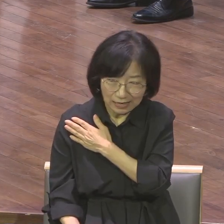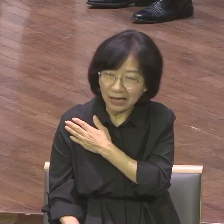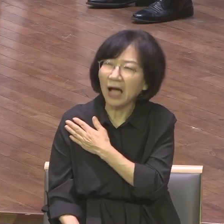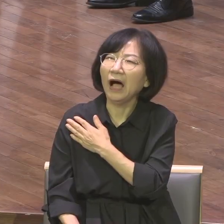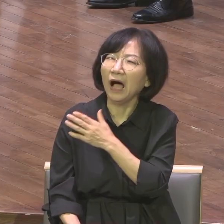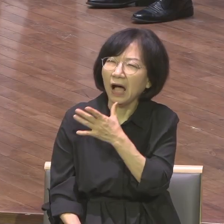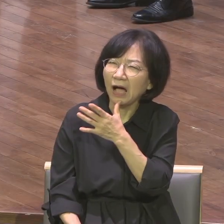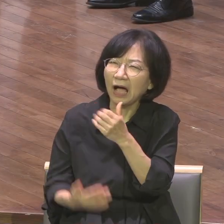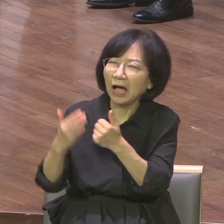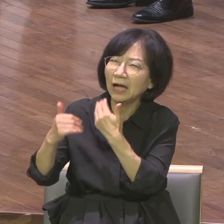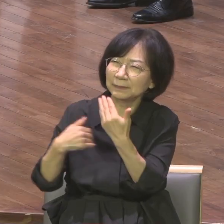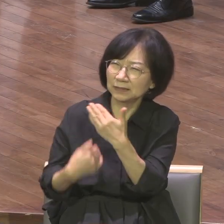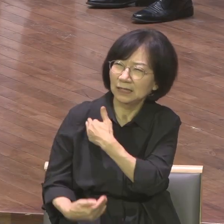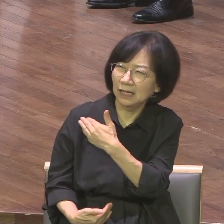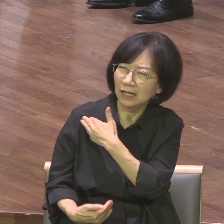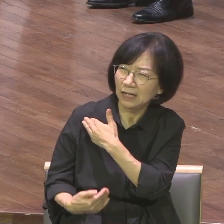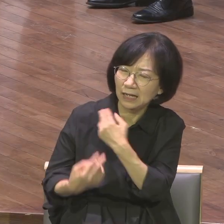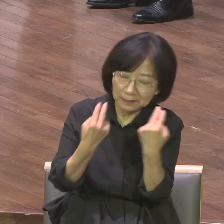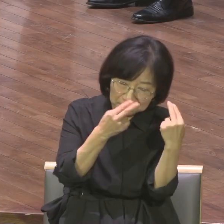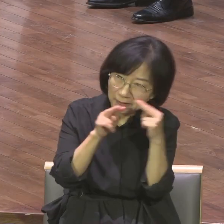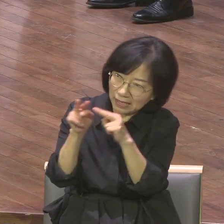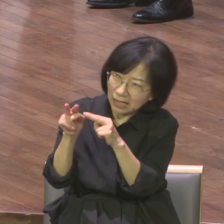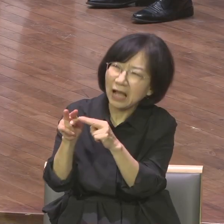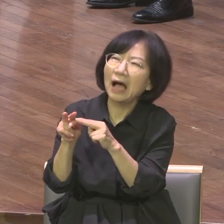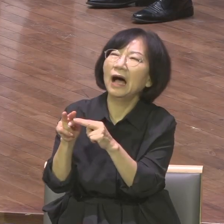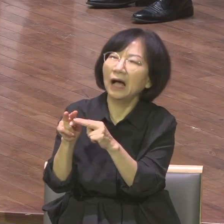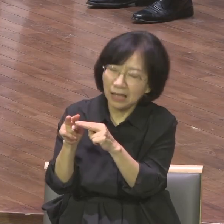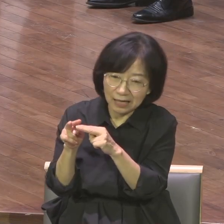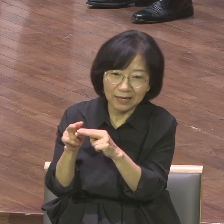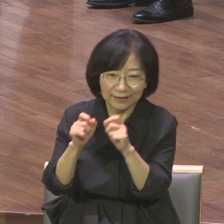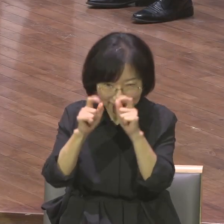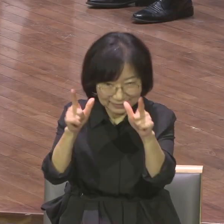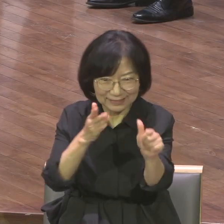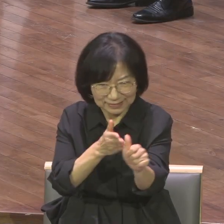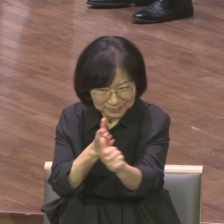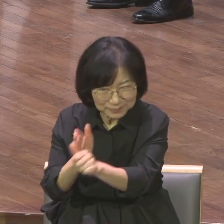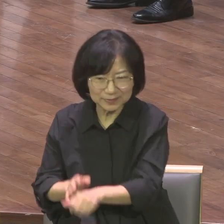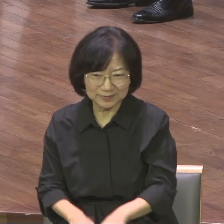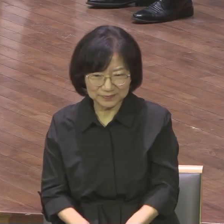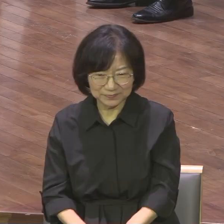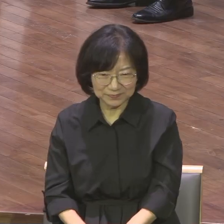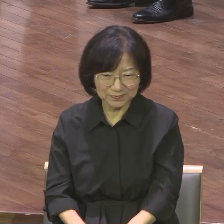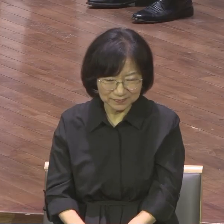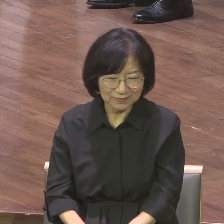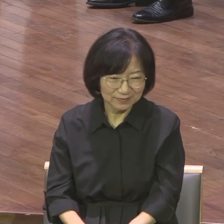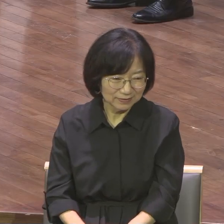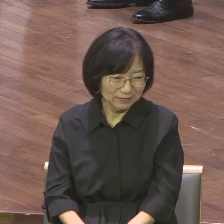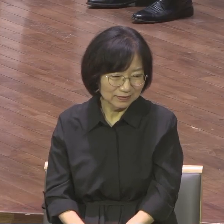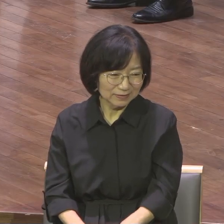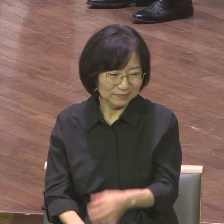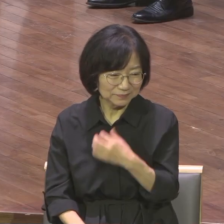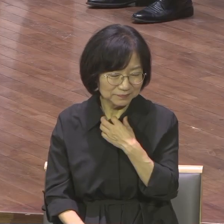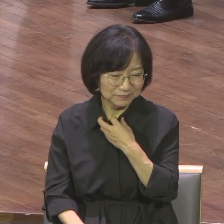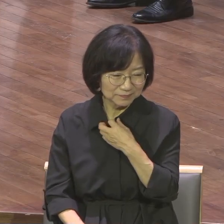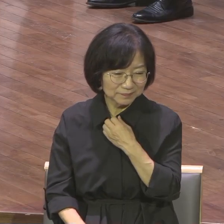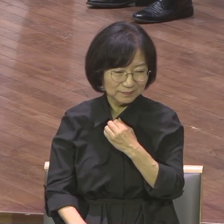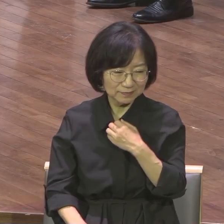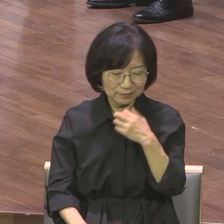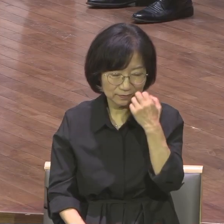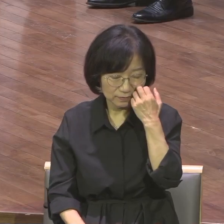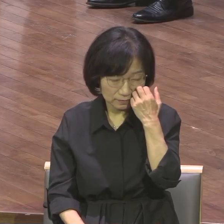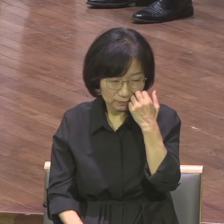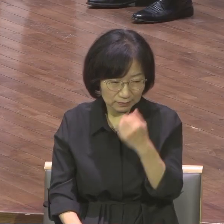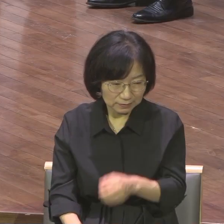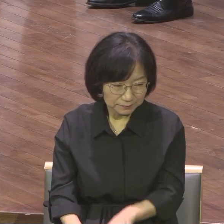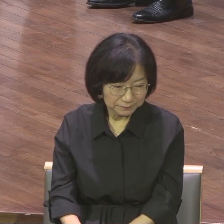본심. 본심을 알아야 돼요. 부모의 본심을 알아야 부모 자식 간에 이 상처가 없잖아요. 친구 간에도 마찬가지, 성도 간에